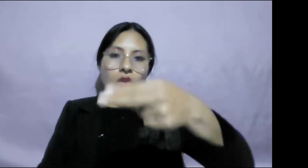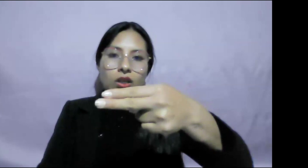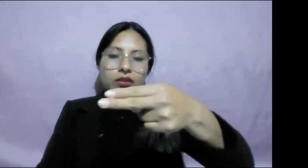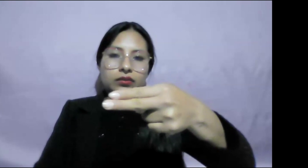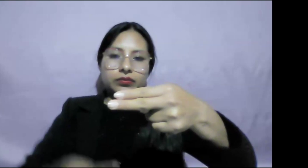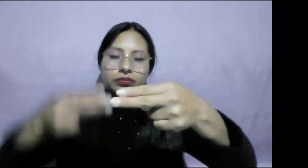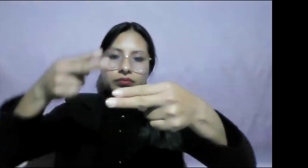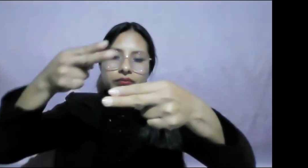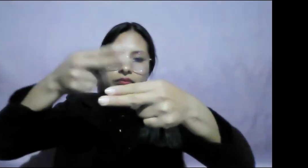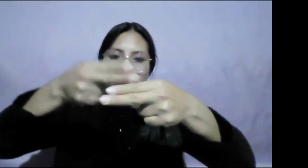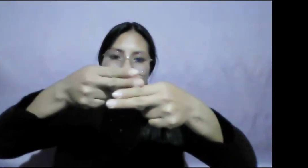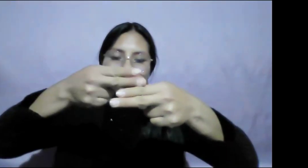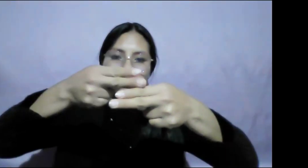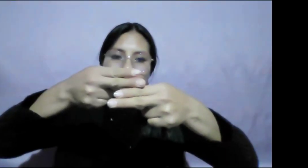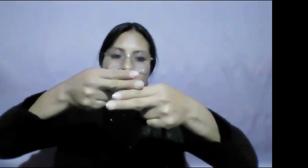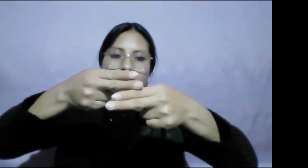guáscara